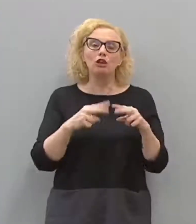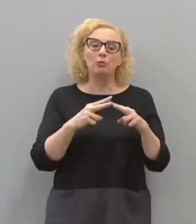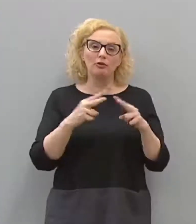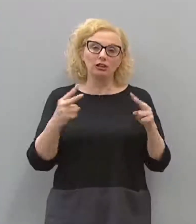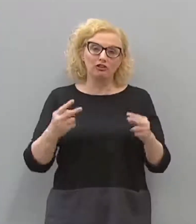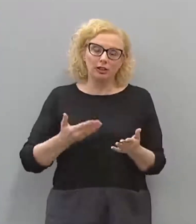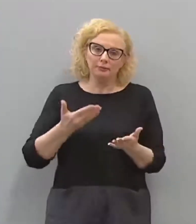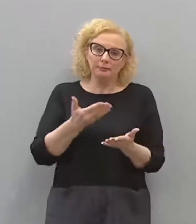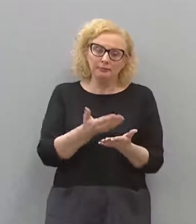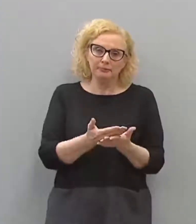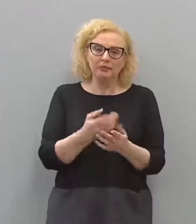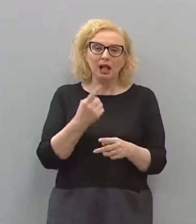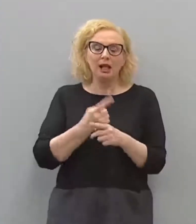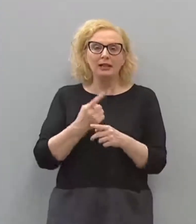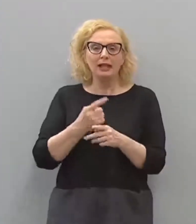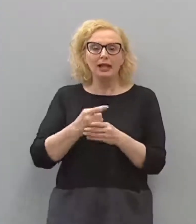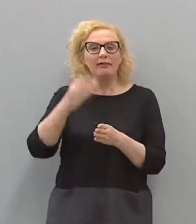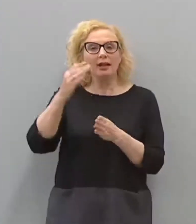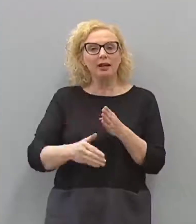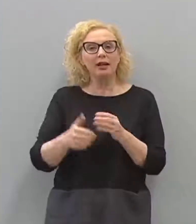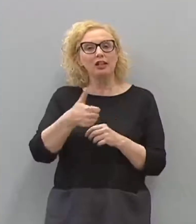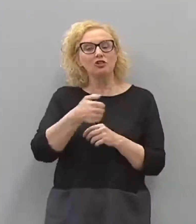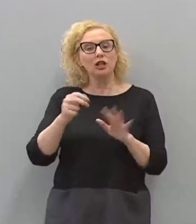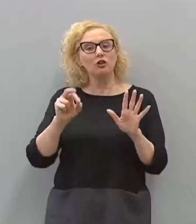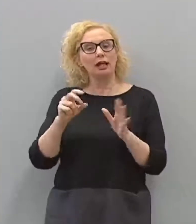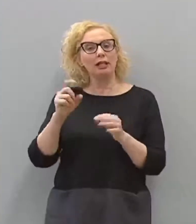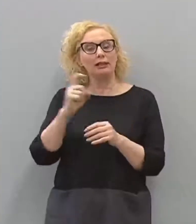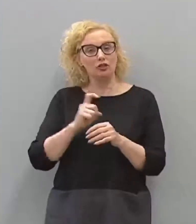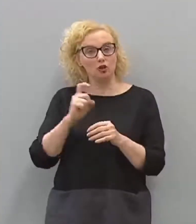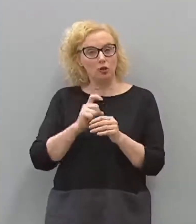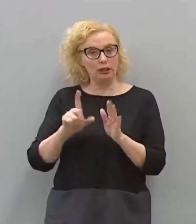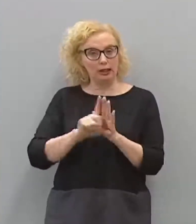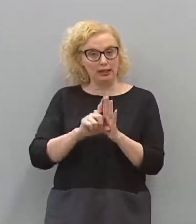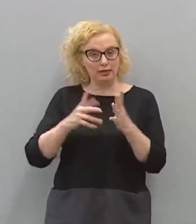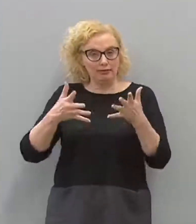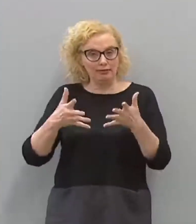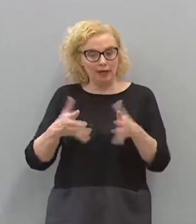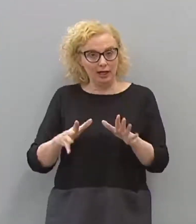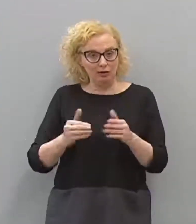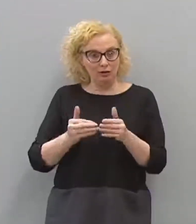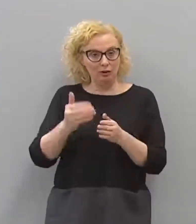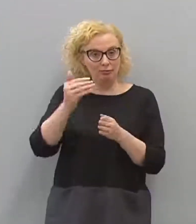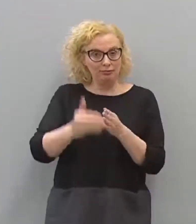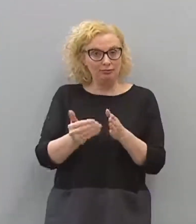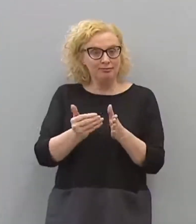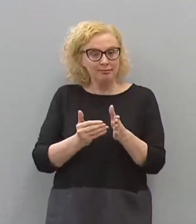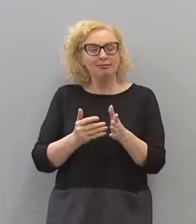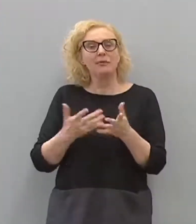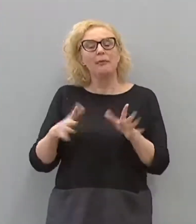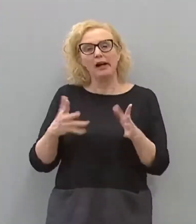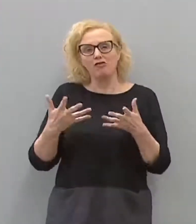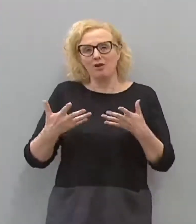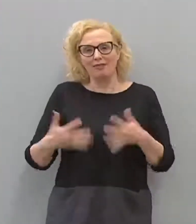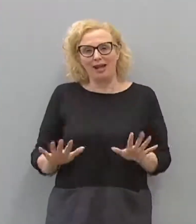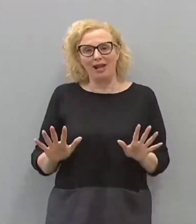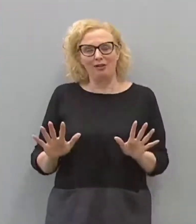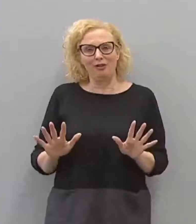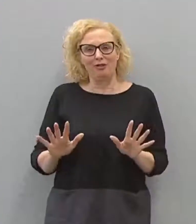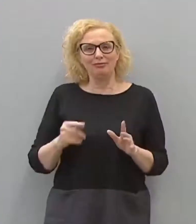doveva essere effettuata entro 180 giorni era entrata in vigore della norma ma in questo caso evidentemente è già stata effettuata i